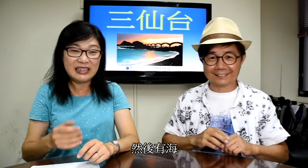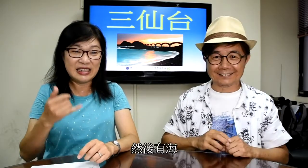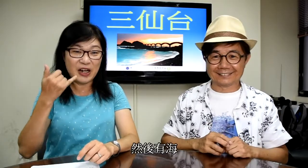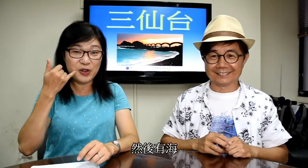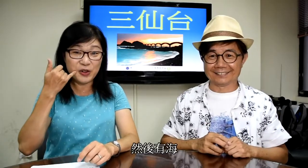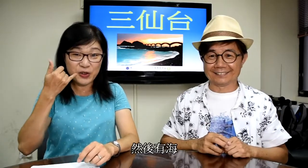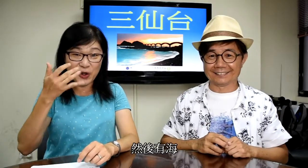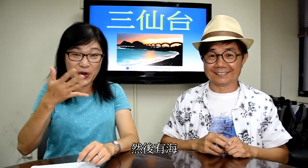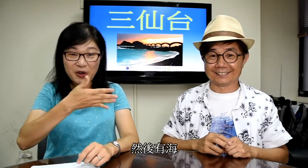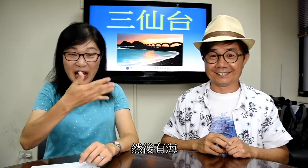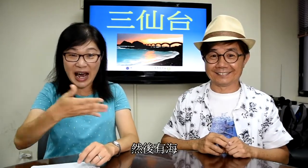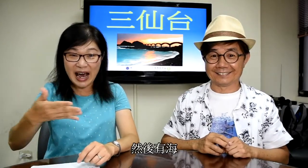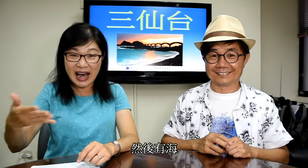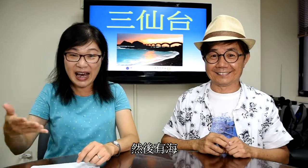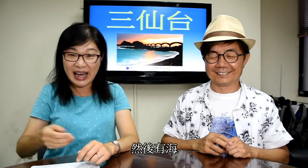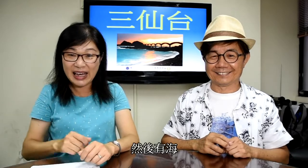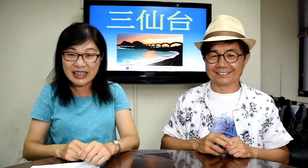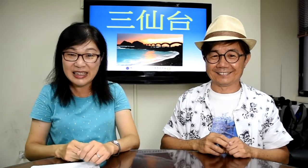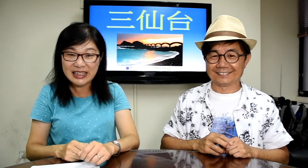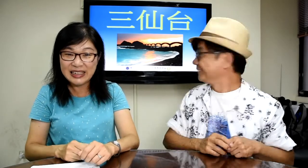然后有海，